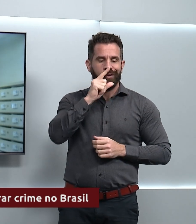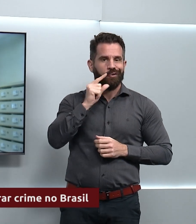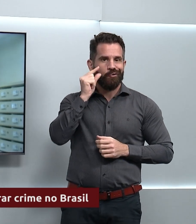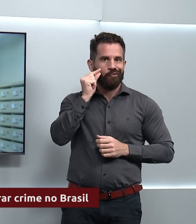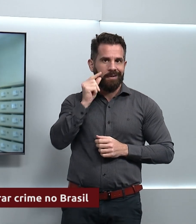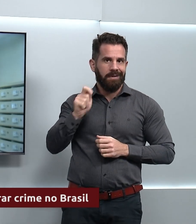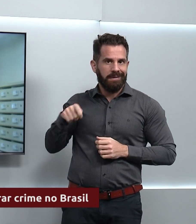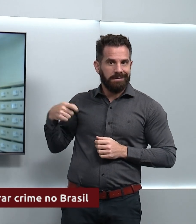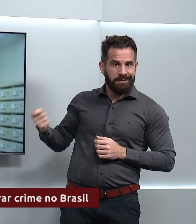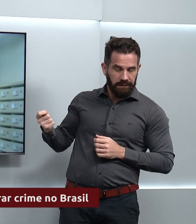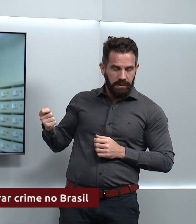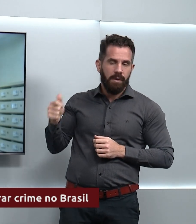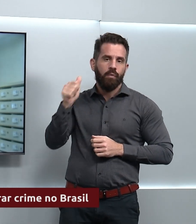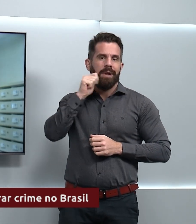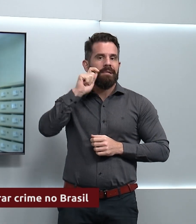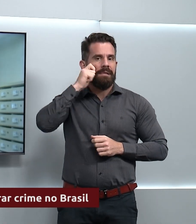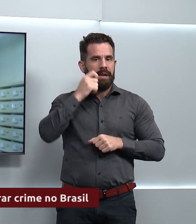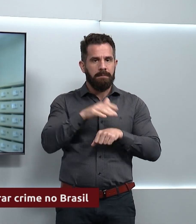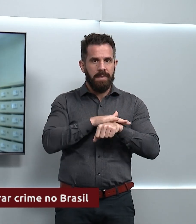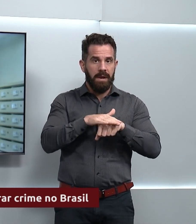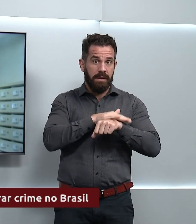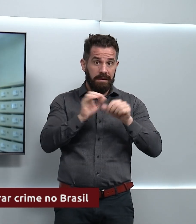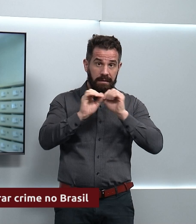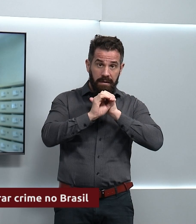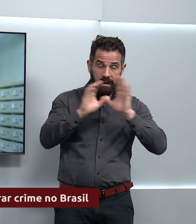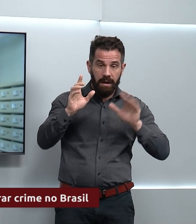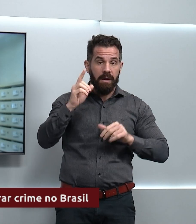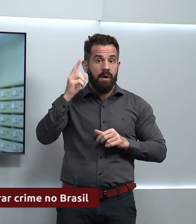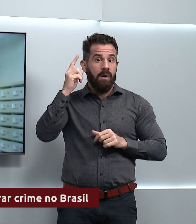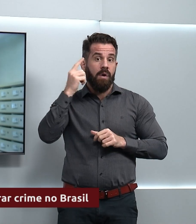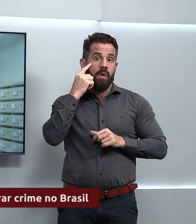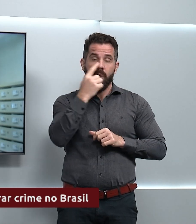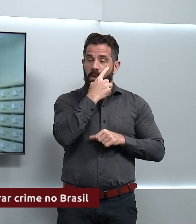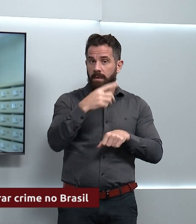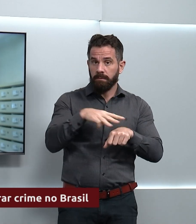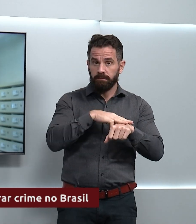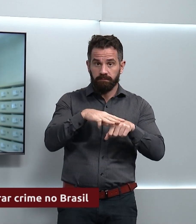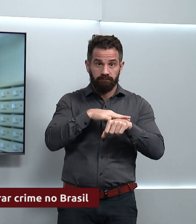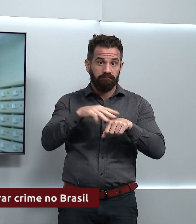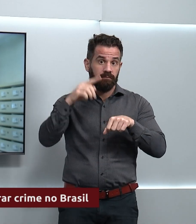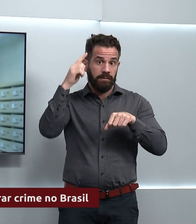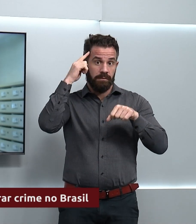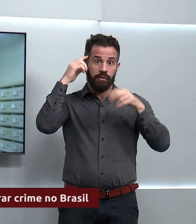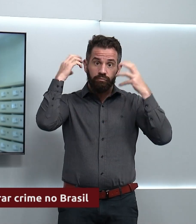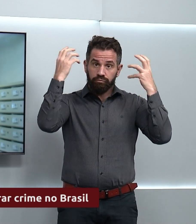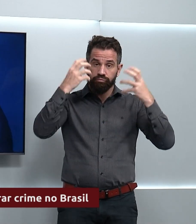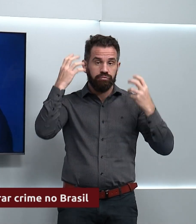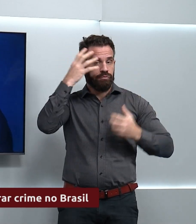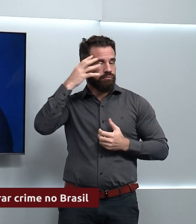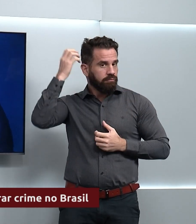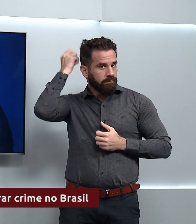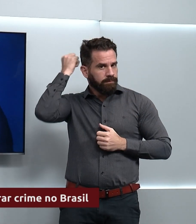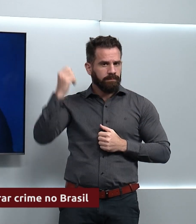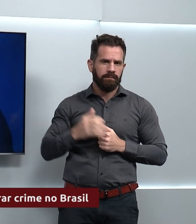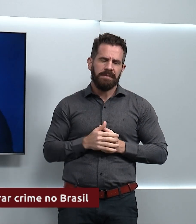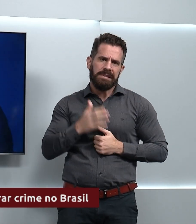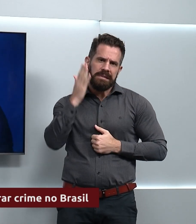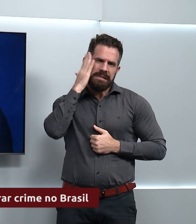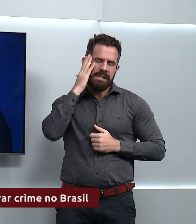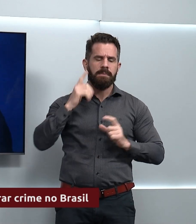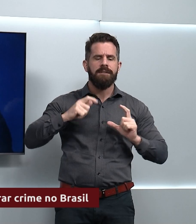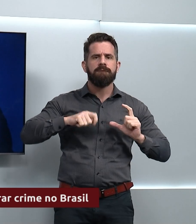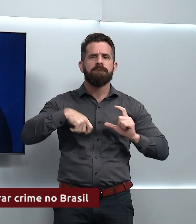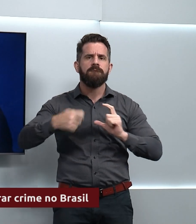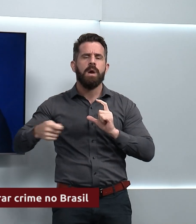de pele clara, tenho olhos castanhos, meus cabelos são castanhos, cacheados, estão presos em um coque. A prática de filmar ou